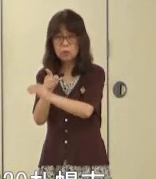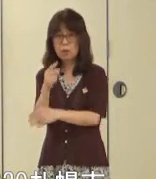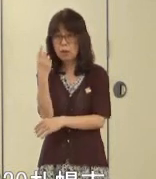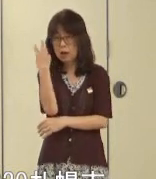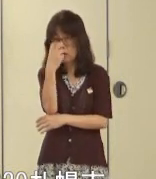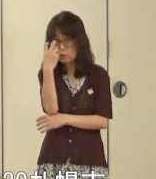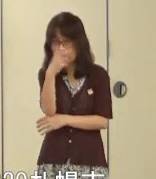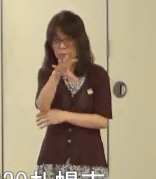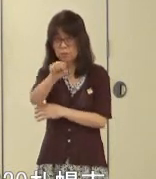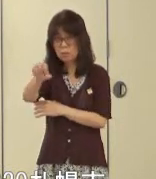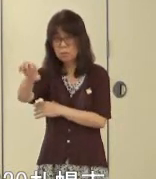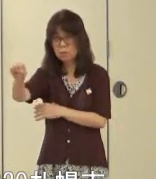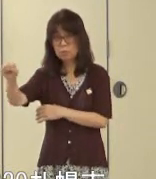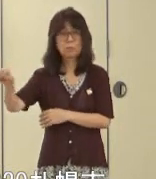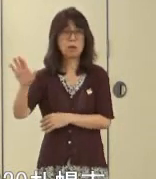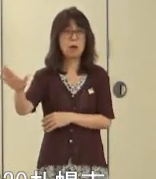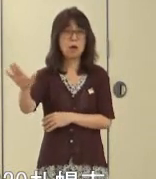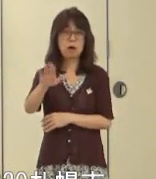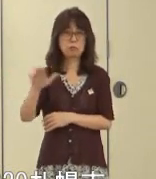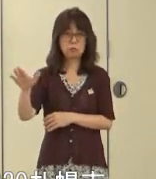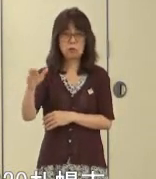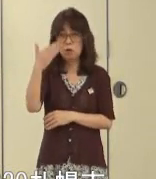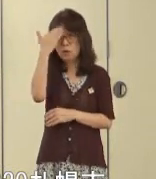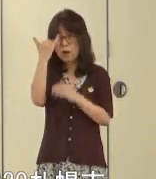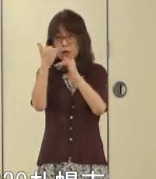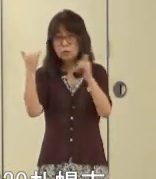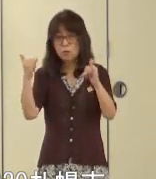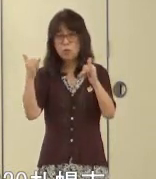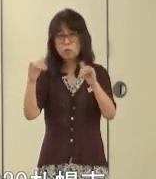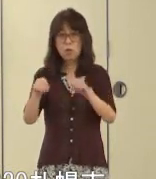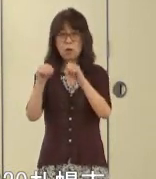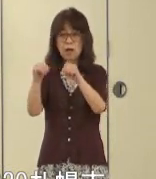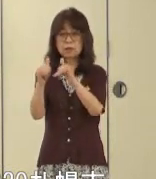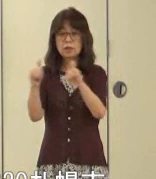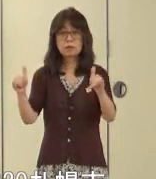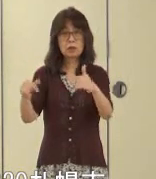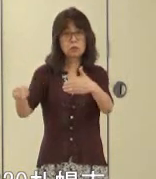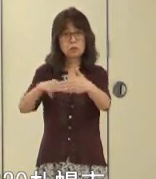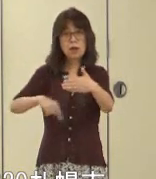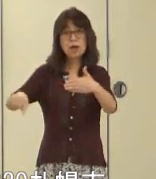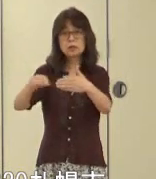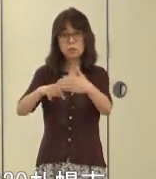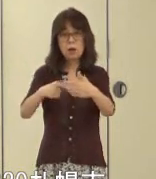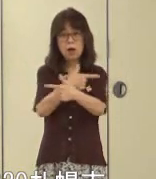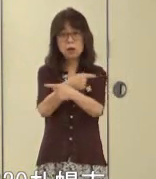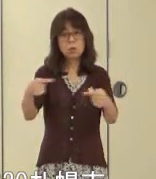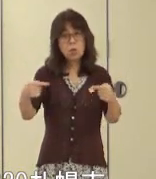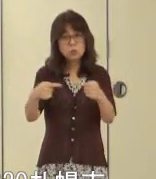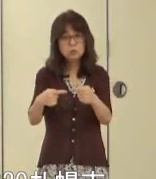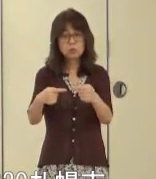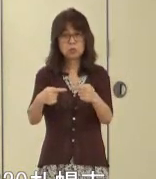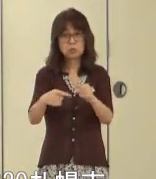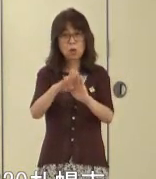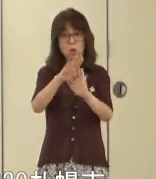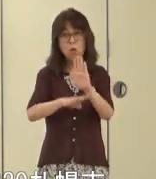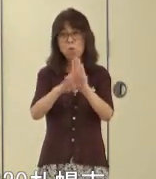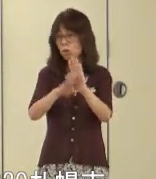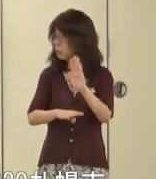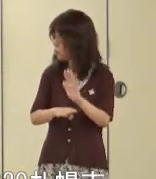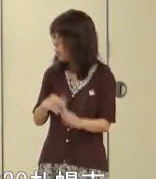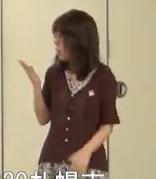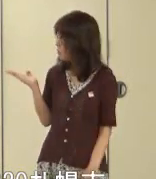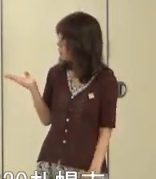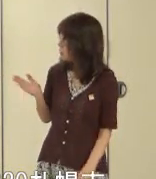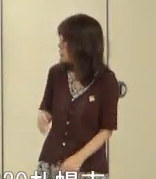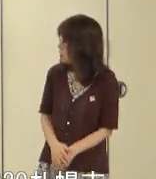った感染者の行動の中にはですね、このような共通する項目というものがござい